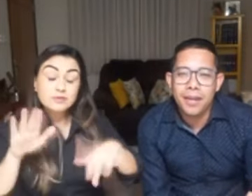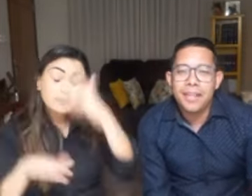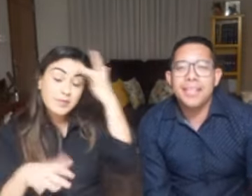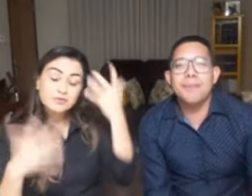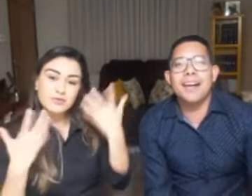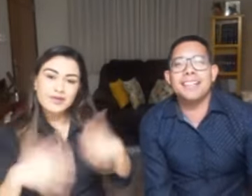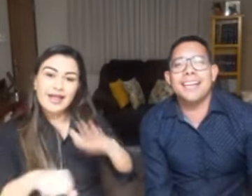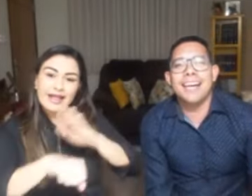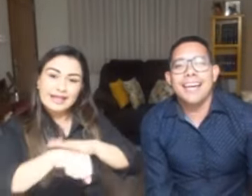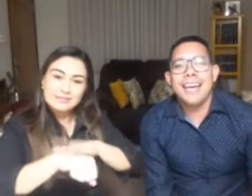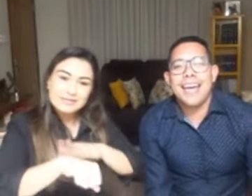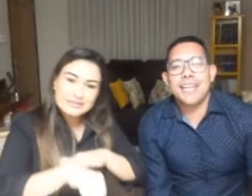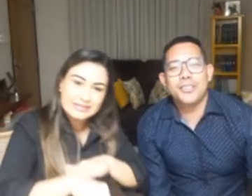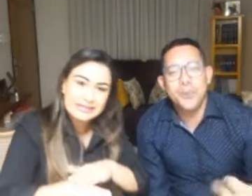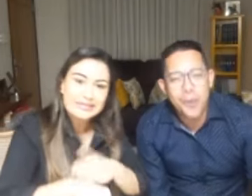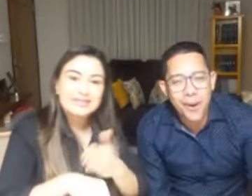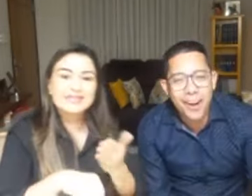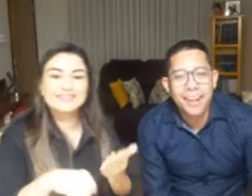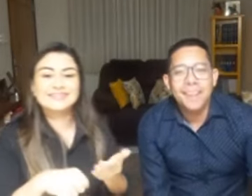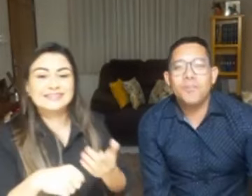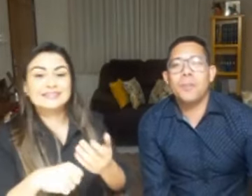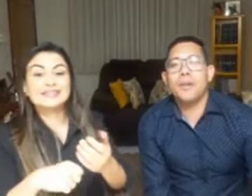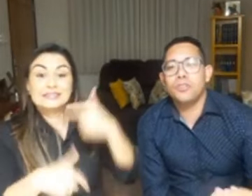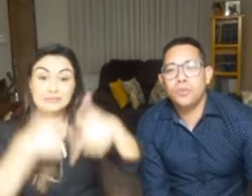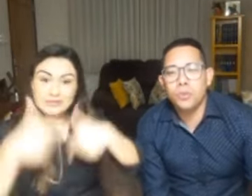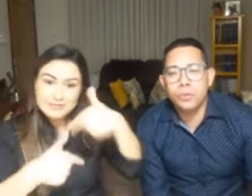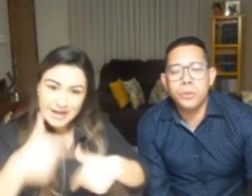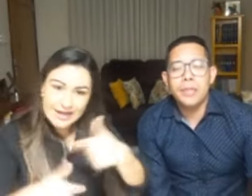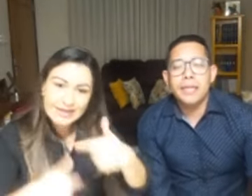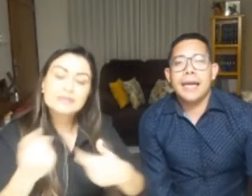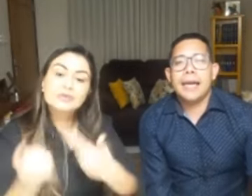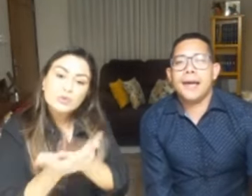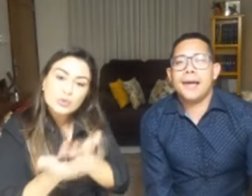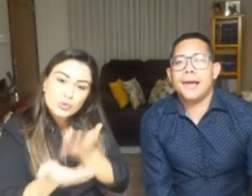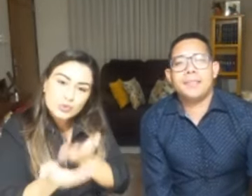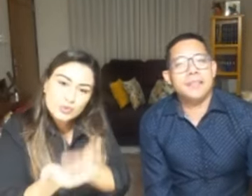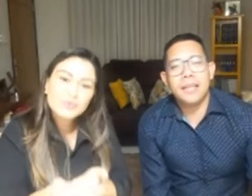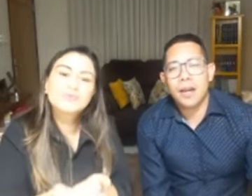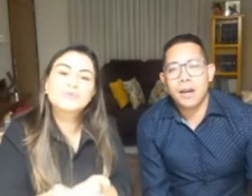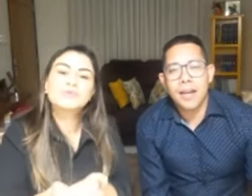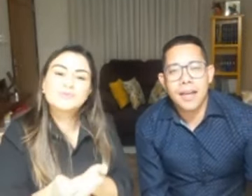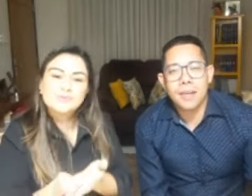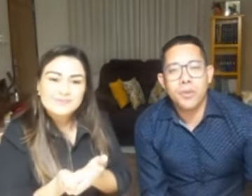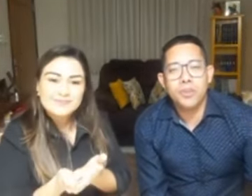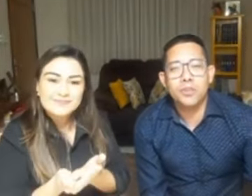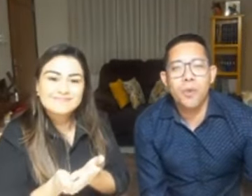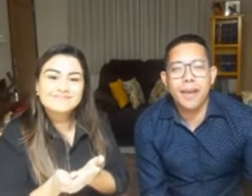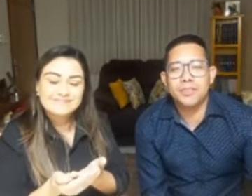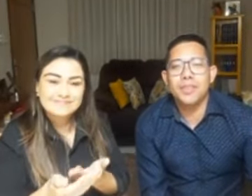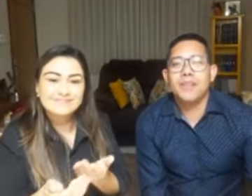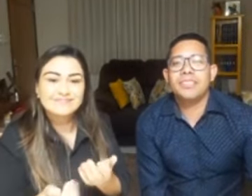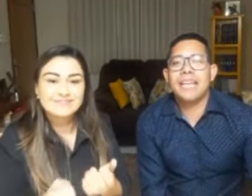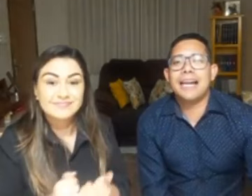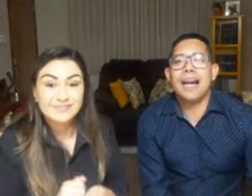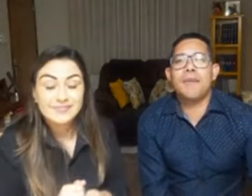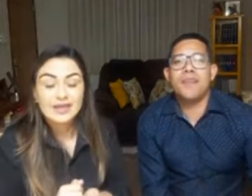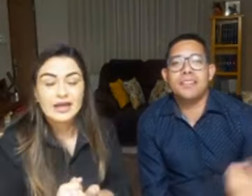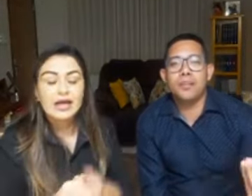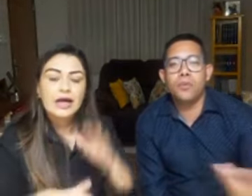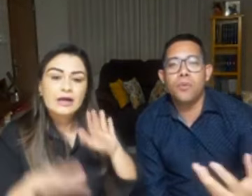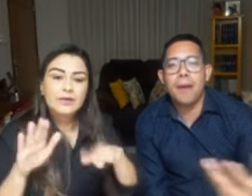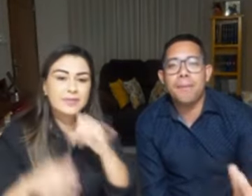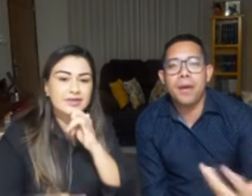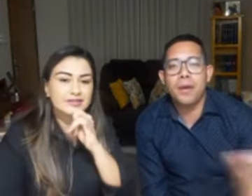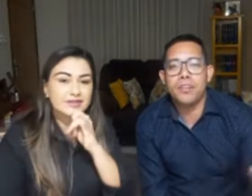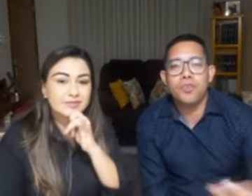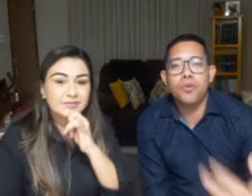tempo, demanda suor, demanda estudo. Você tem que, em muitos momentos, você acaba fazendo